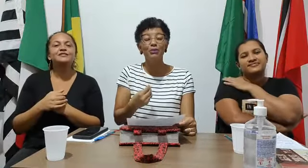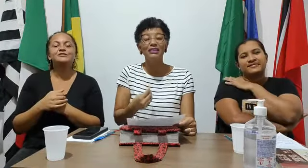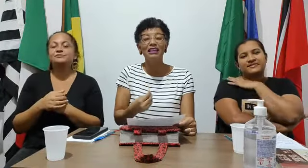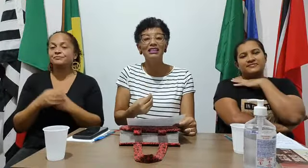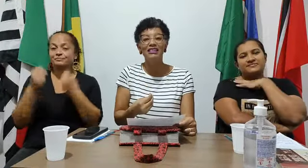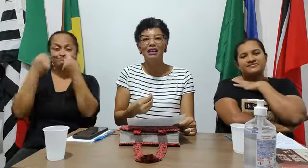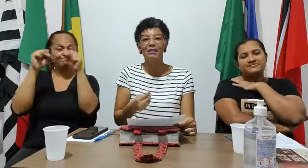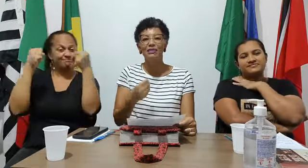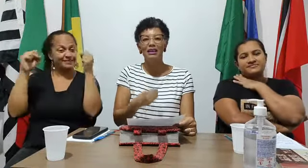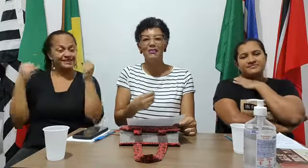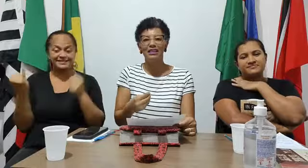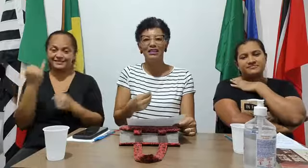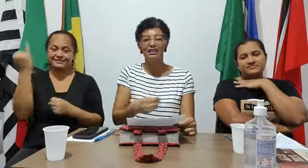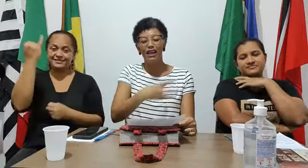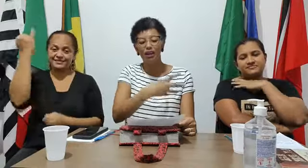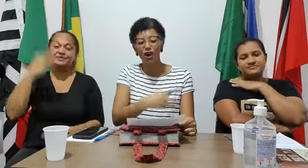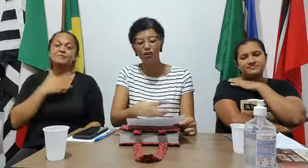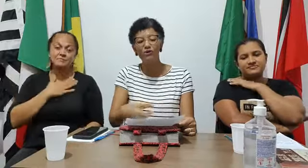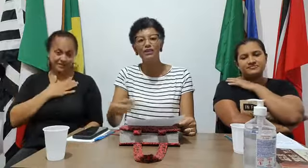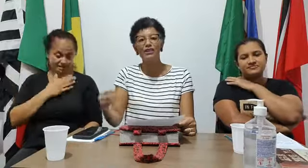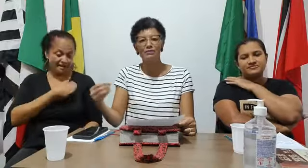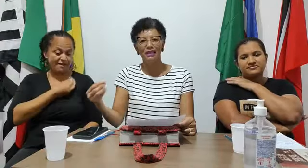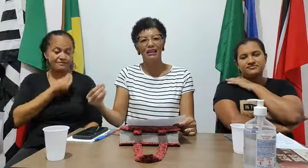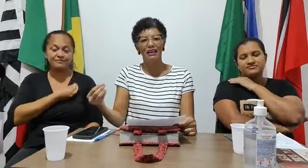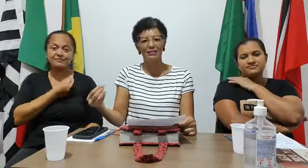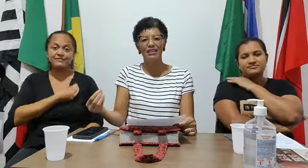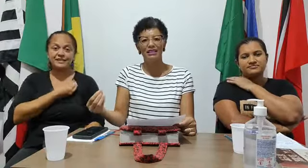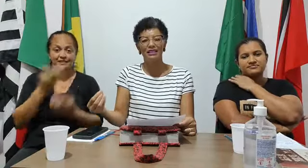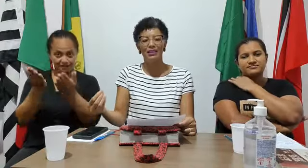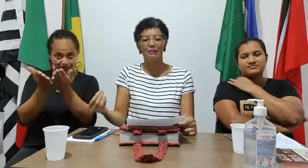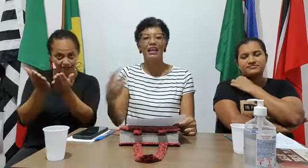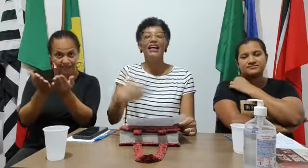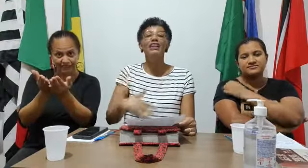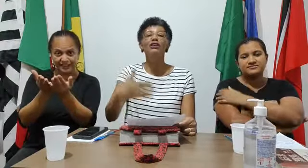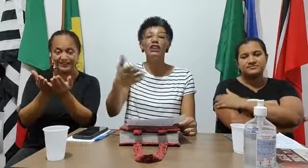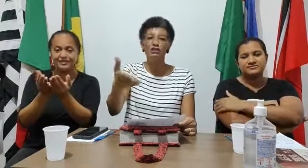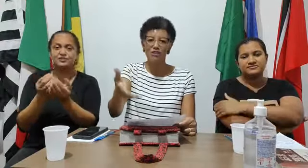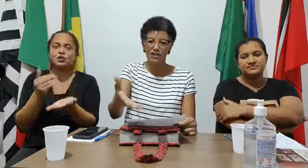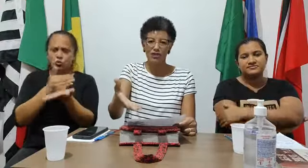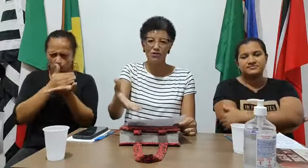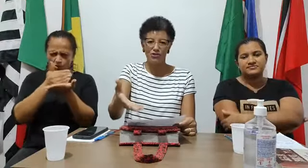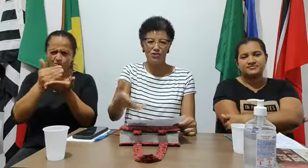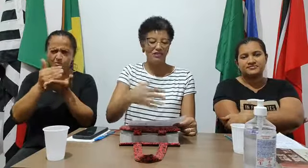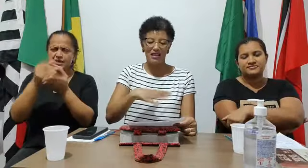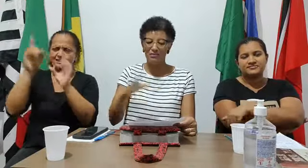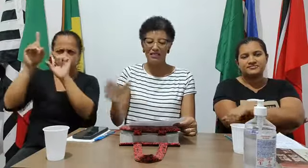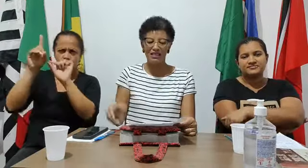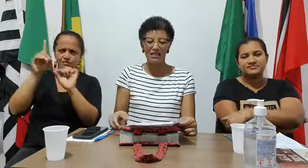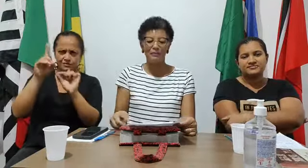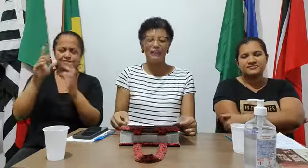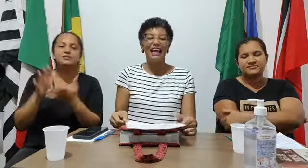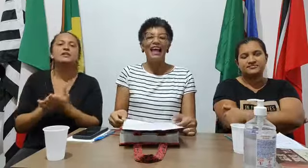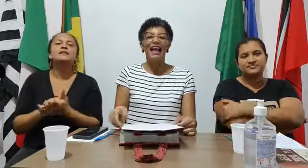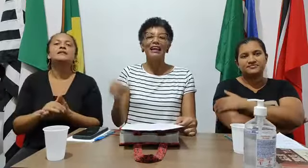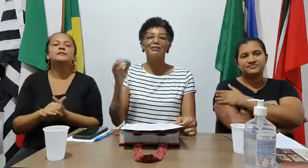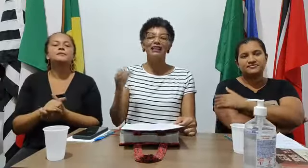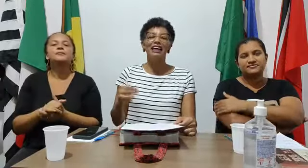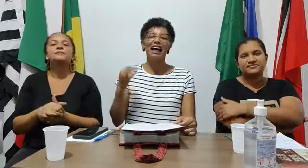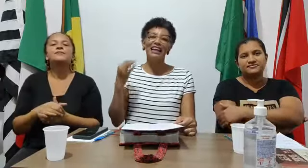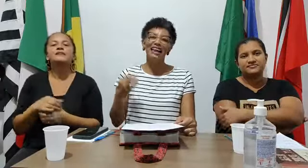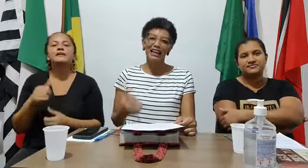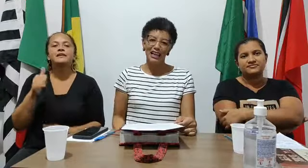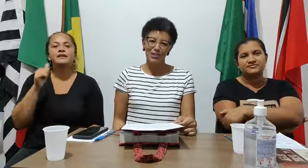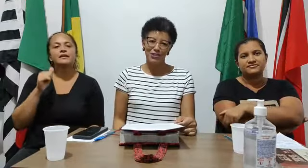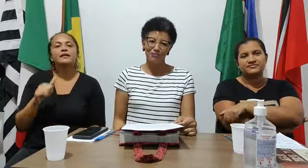grande importância na minha caminhada cristã, logo no início da minha caminhada cristã. Não que não seja hoje, sempre vai ser. É a